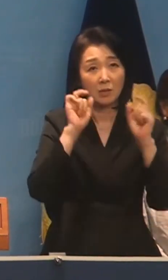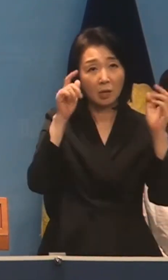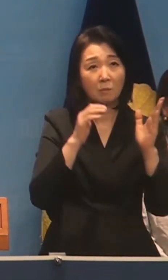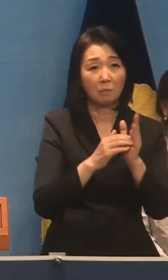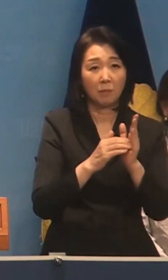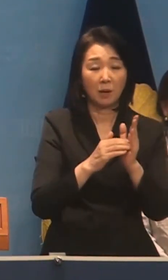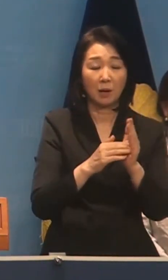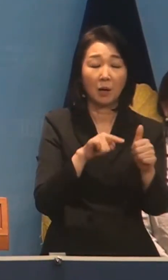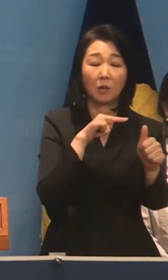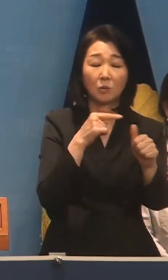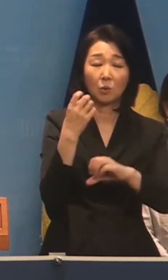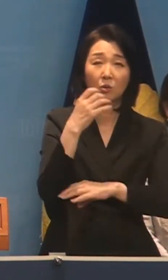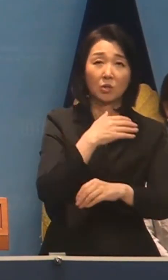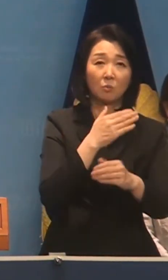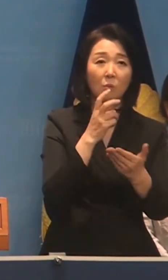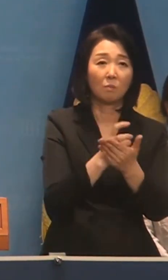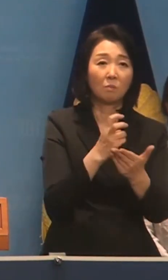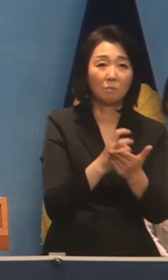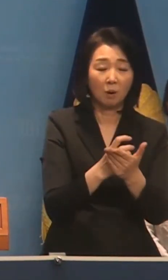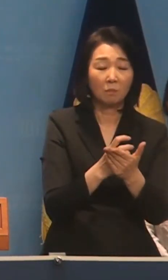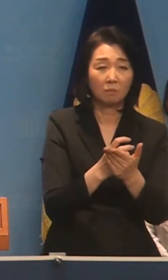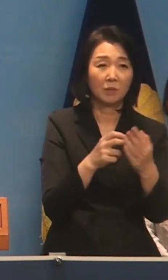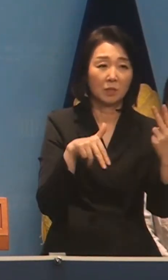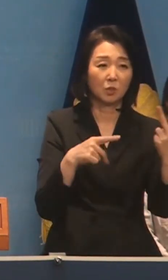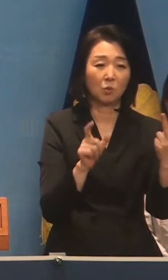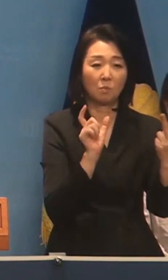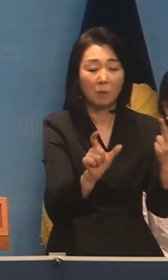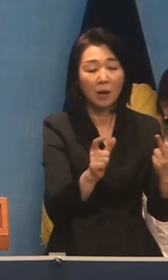교육기본법 제2조에 명시된 대한민국 교육의 목적입니다.